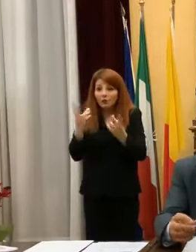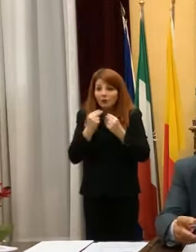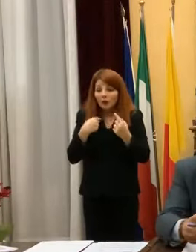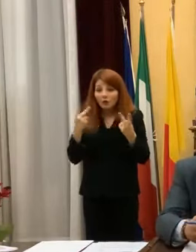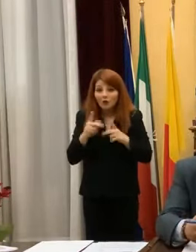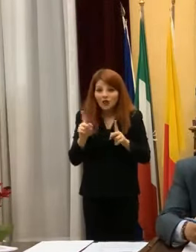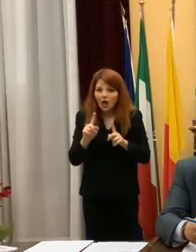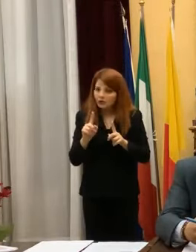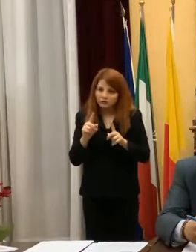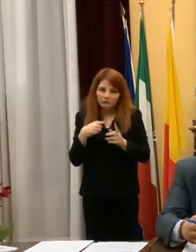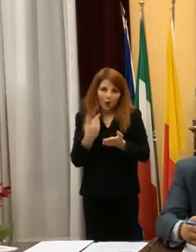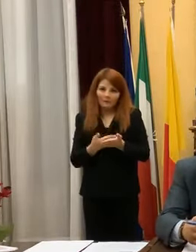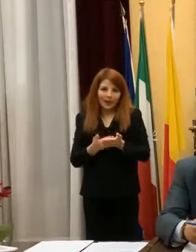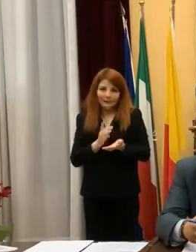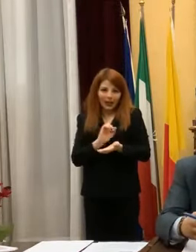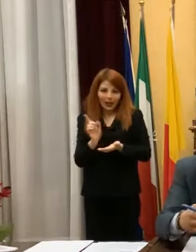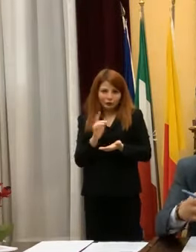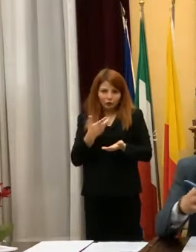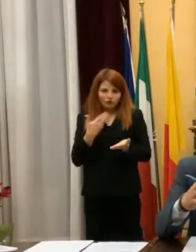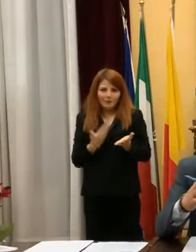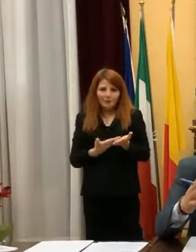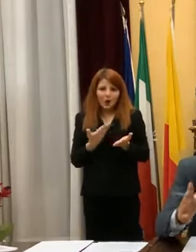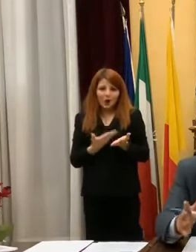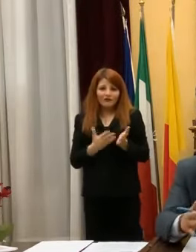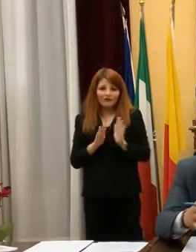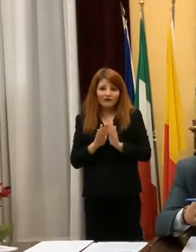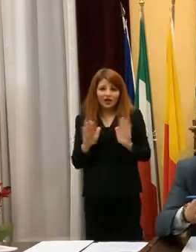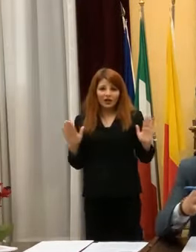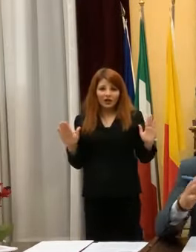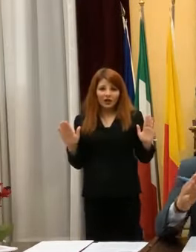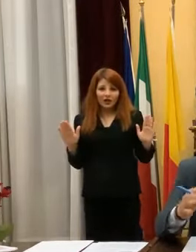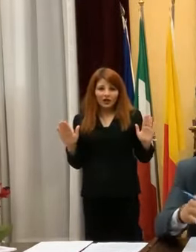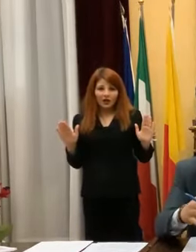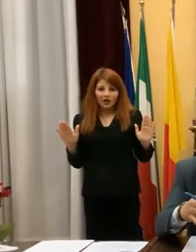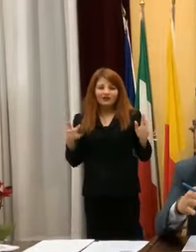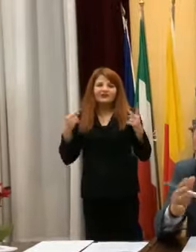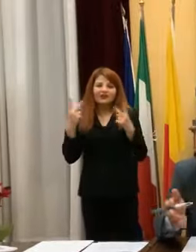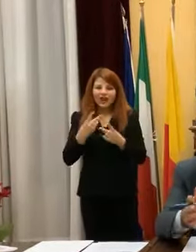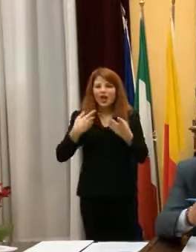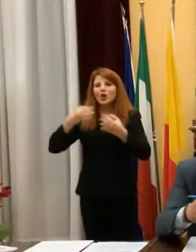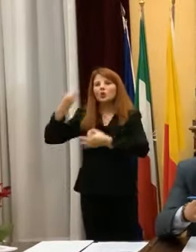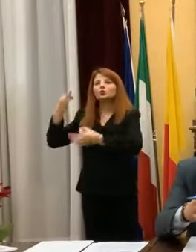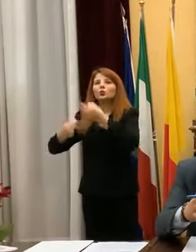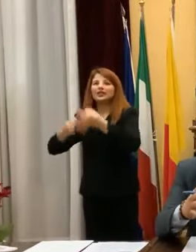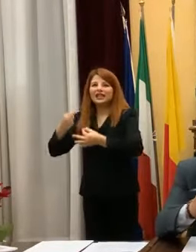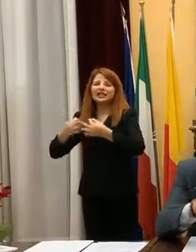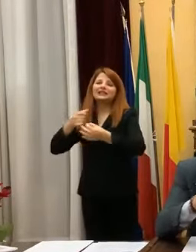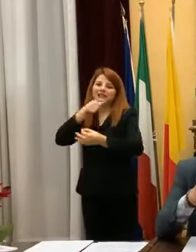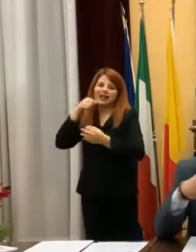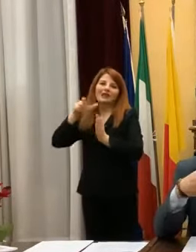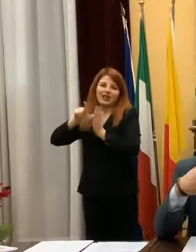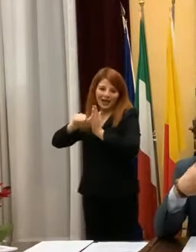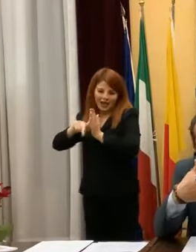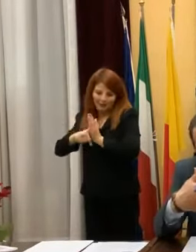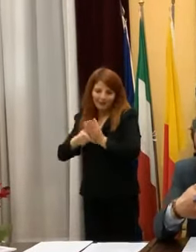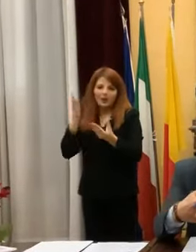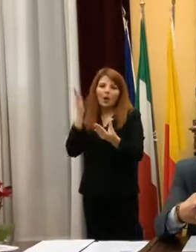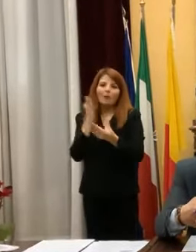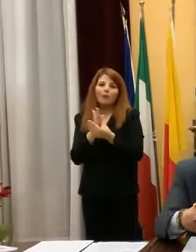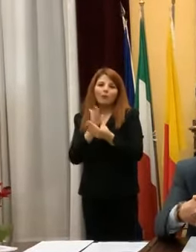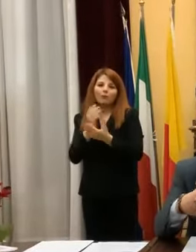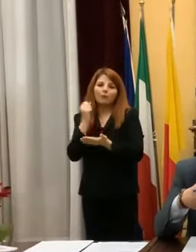E si dirà magari su questo aspetto, la giustizia ha i suoi tempi, la burocrazia ha i suoi impicci, tutti sono stati colti di sorpresa